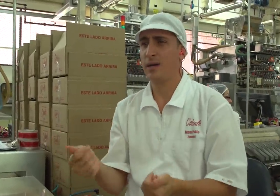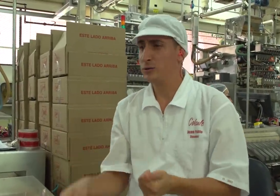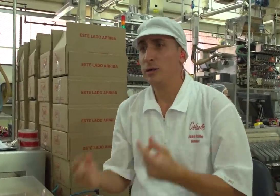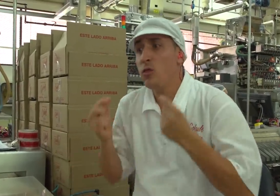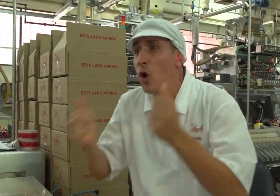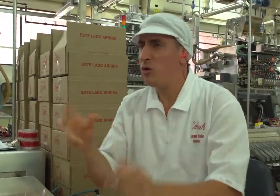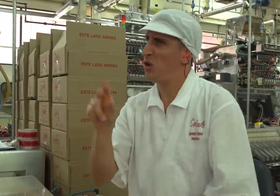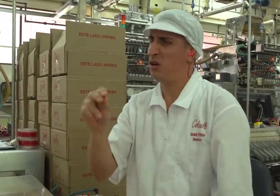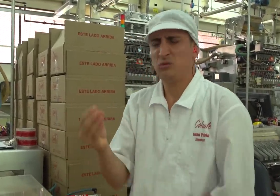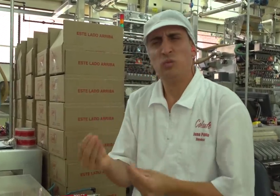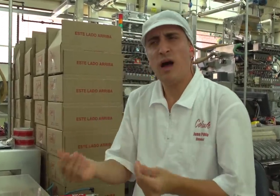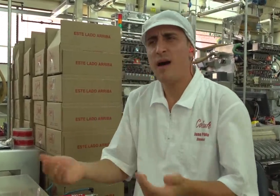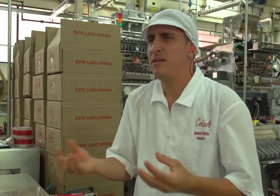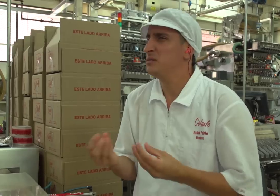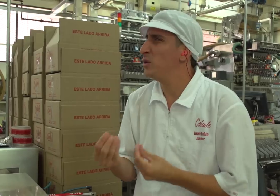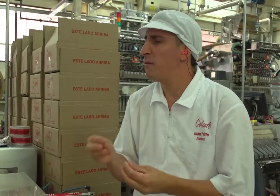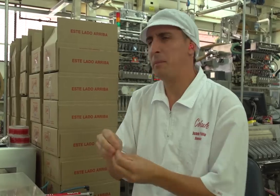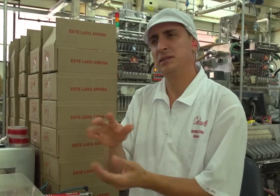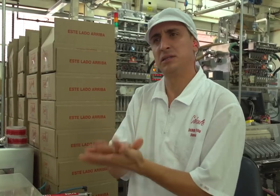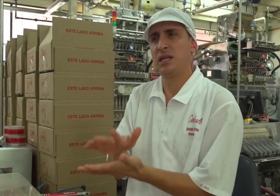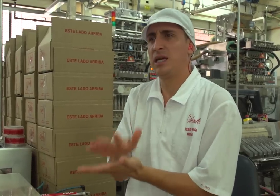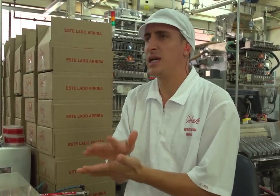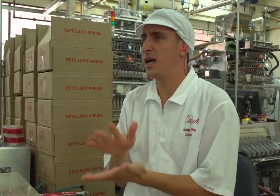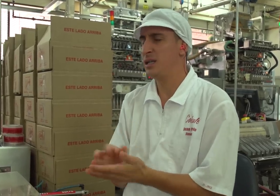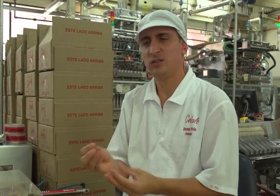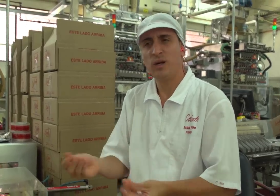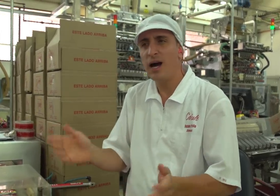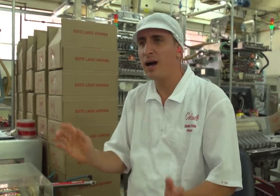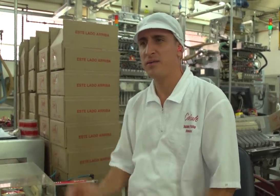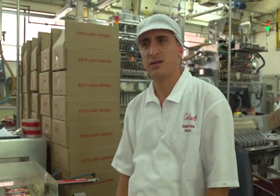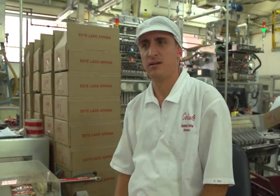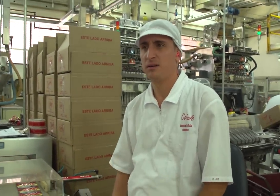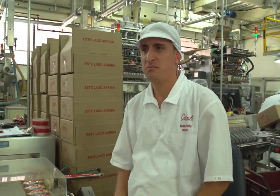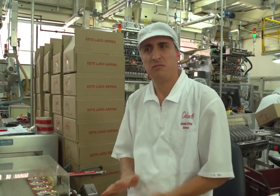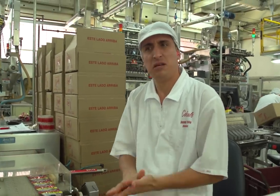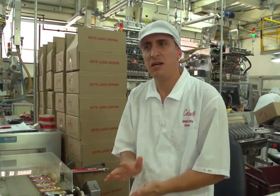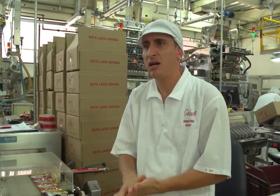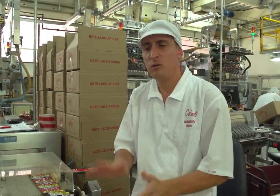Eso es muy suave, es muy difícil, no, eso es muy suave, tranquilo, me toca trabajar muy suave.